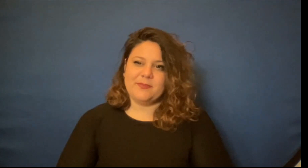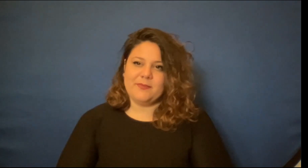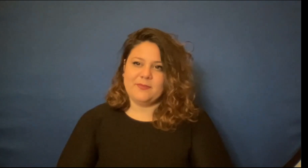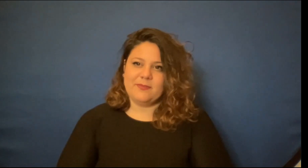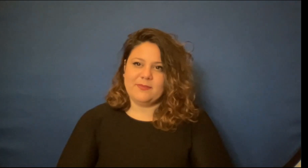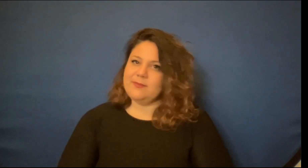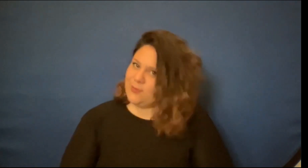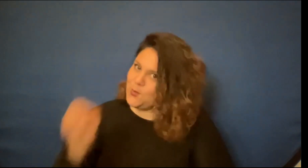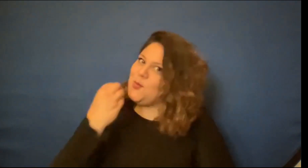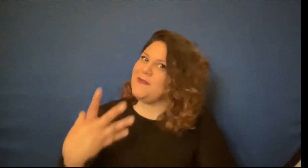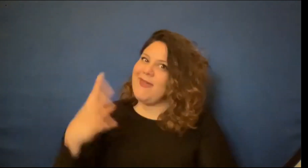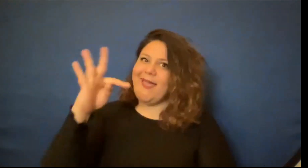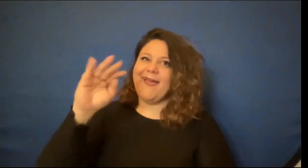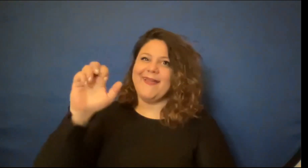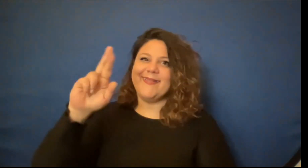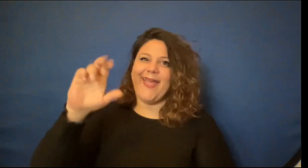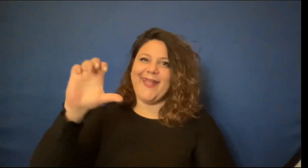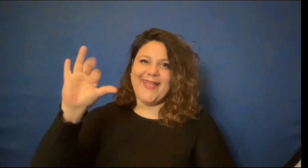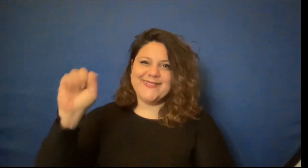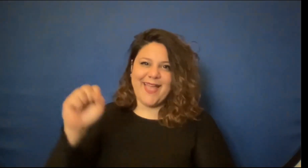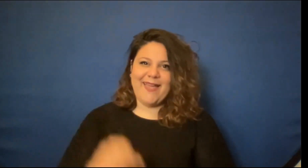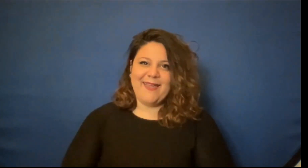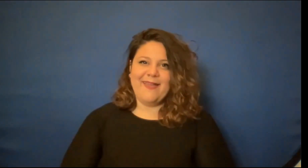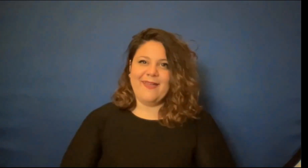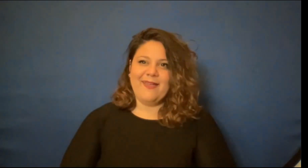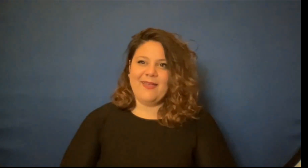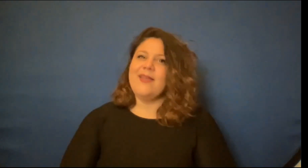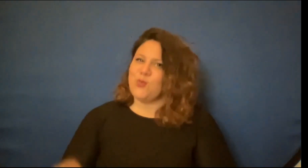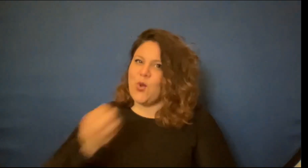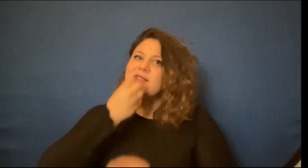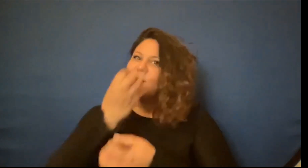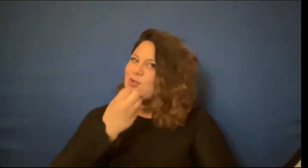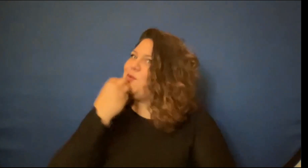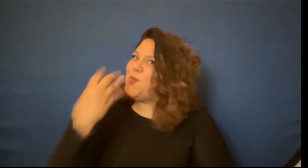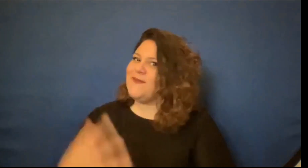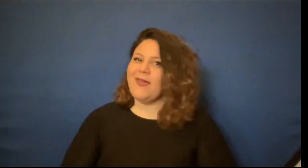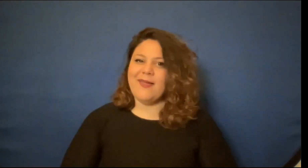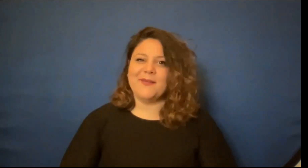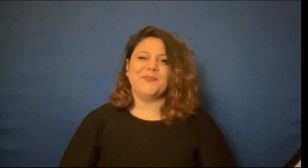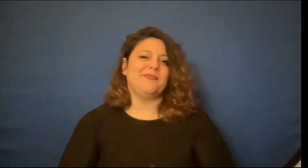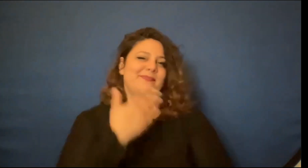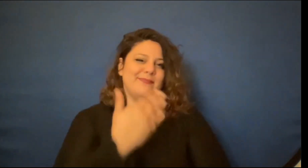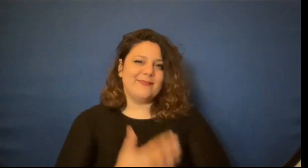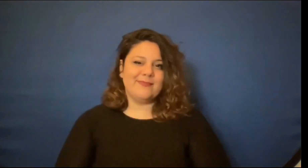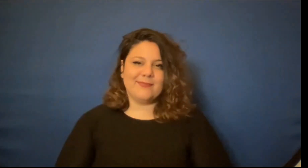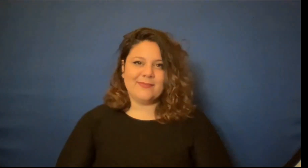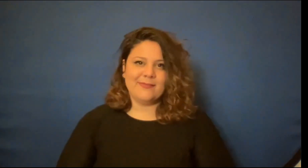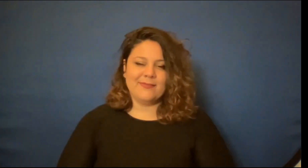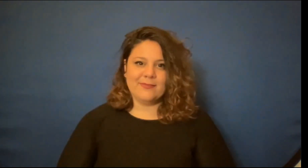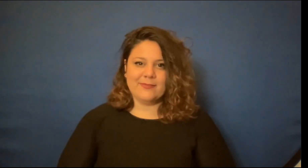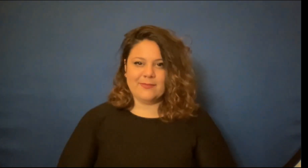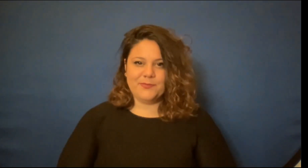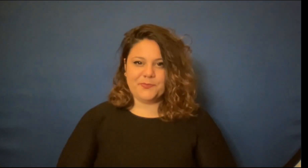Está genial, Teresa. Lo Entonces, estás contando muy bien. gracias. Entonces,